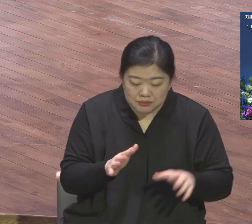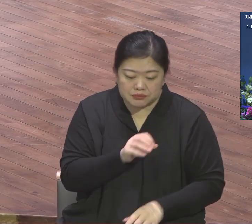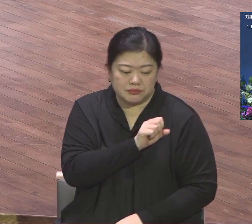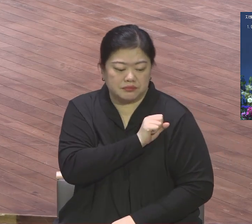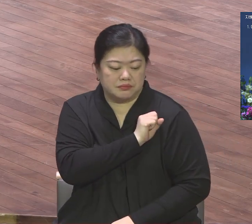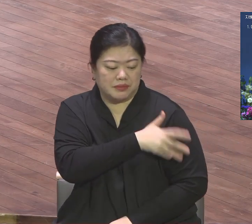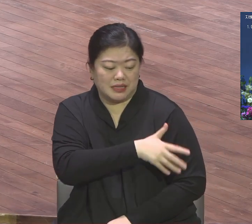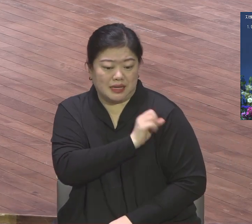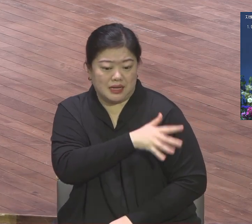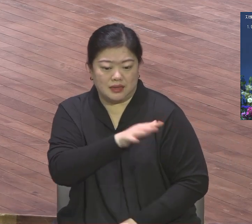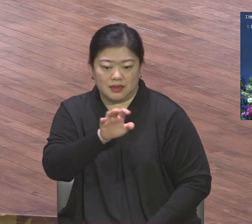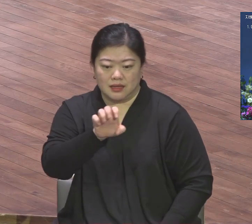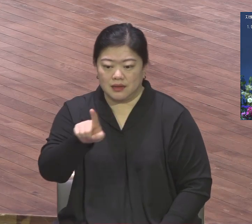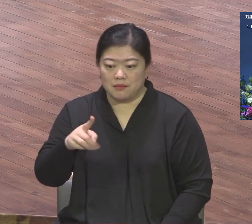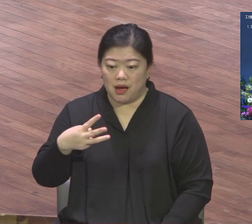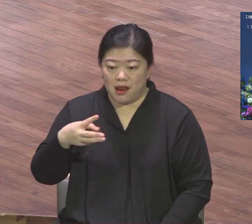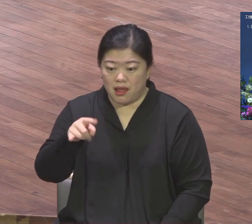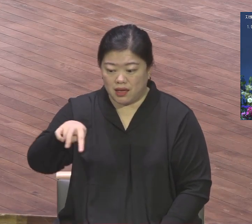그